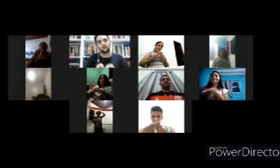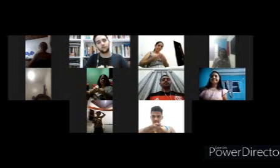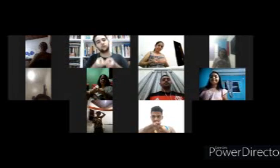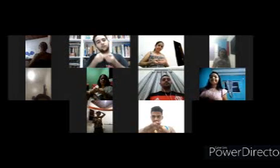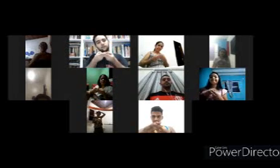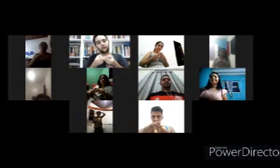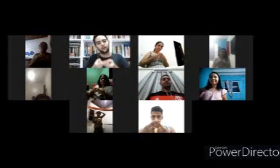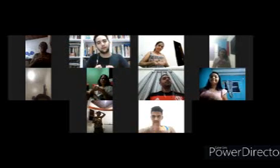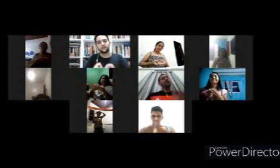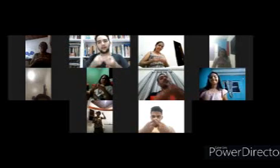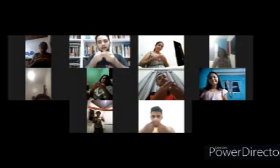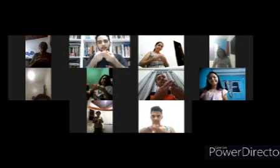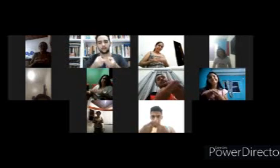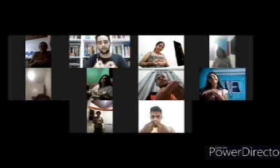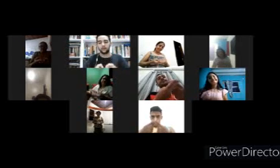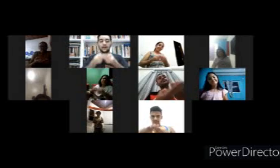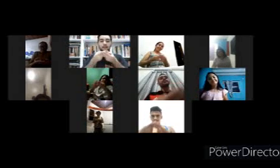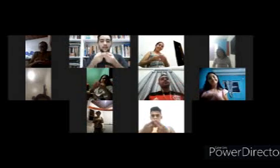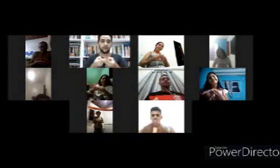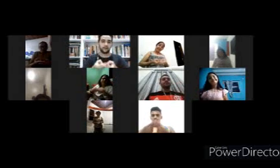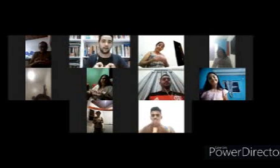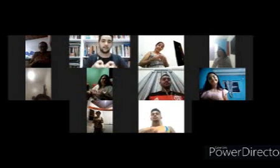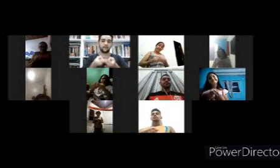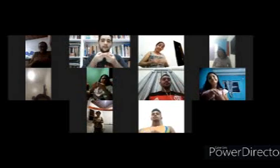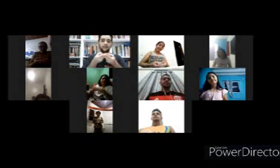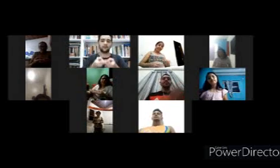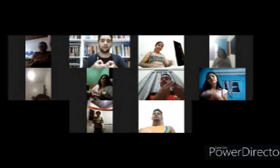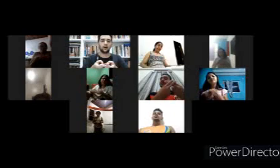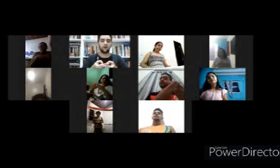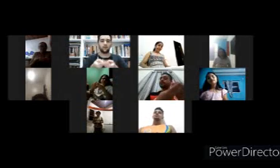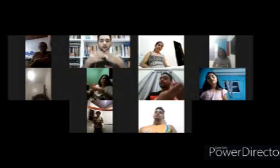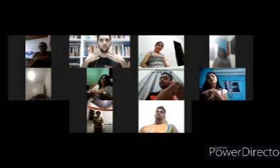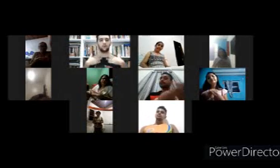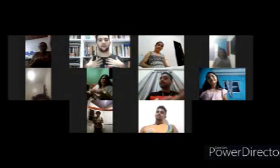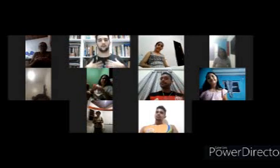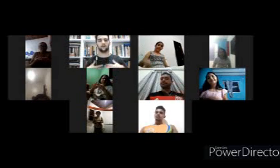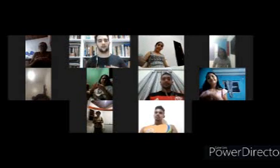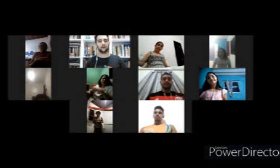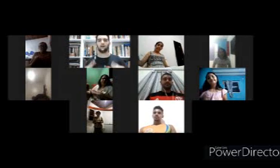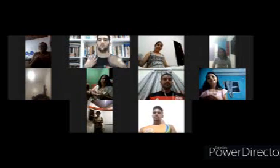assim, ó. Paciência. Nesse paciência também dá para lembrar o calma, que o calma é assim, ó. Calma.